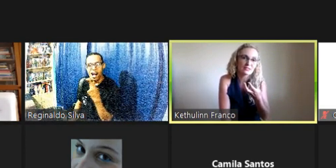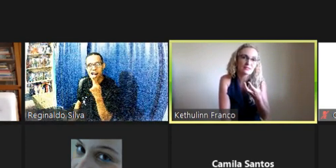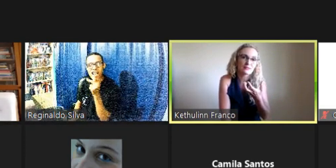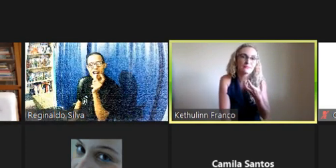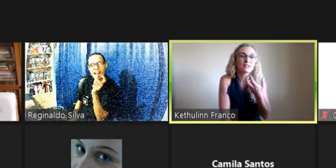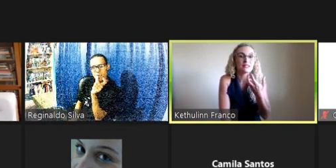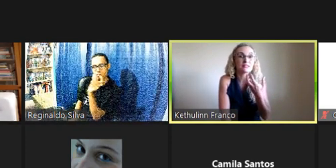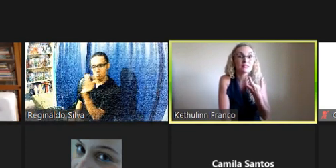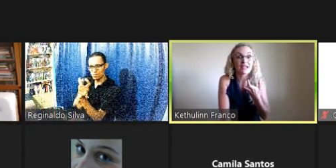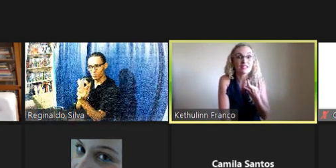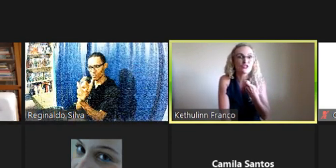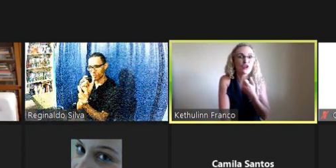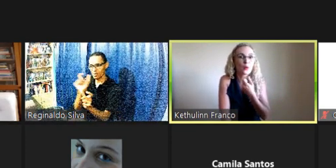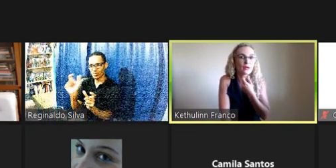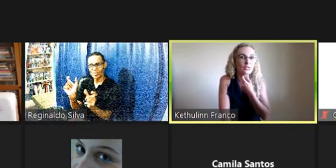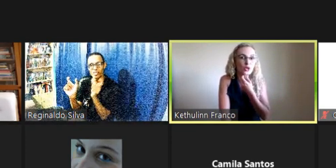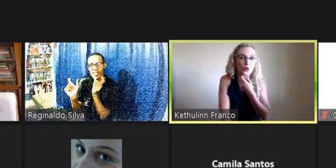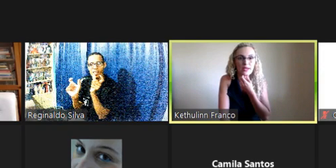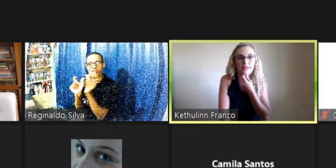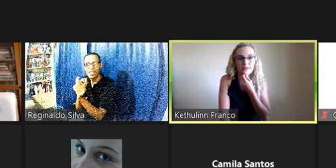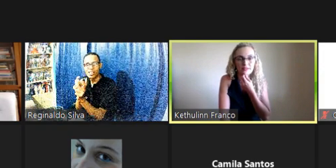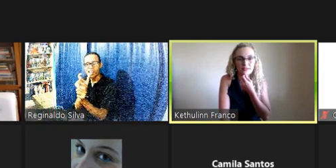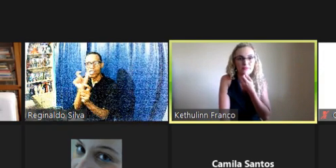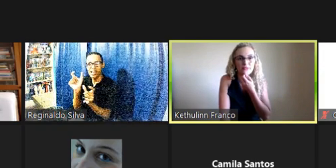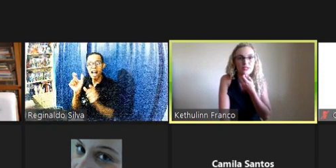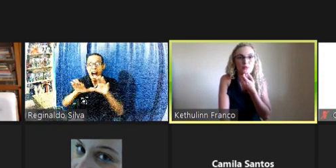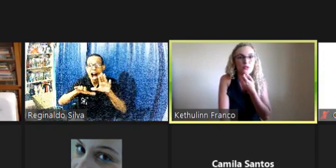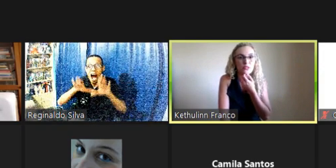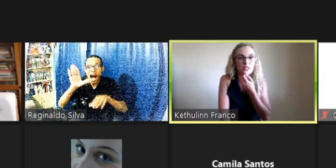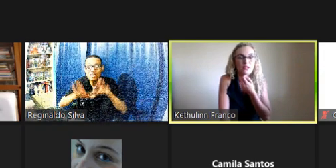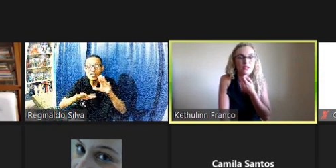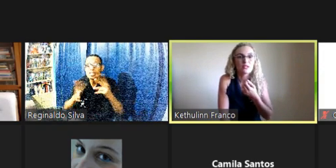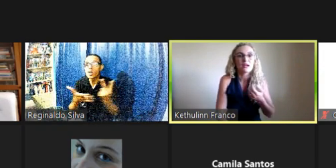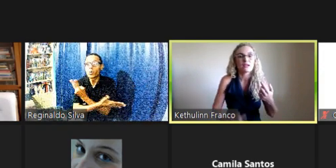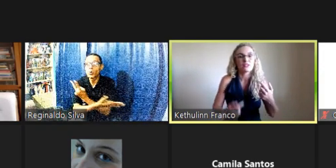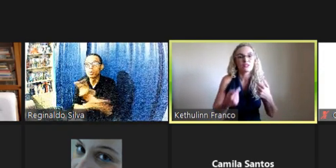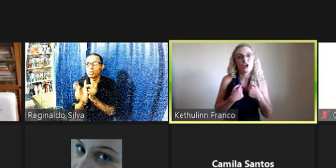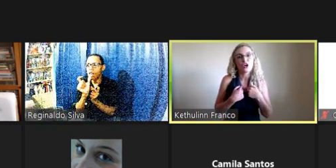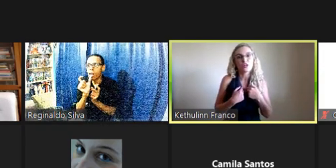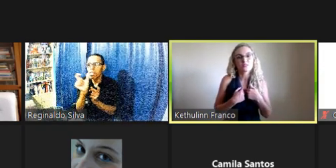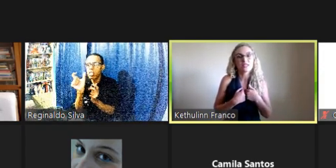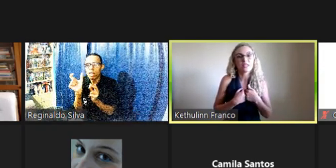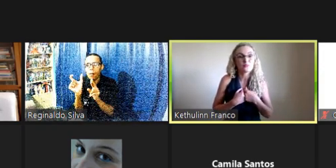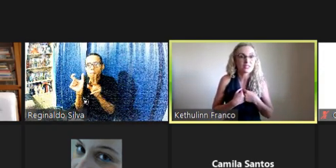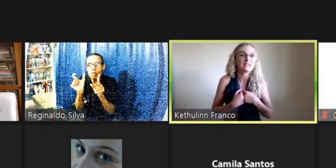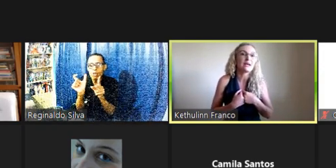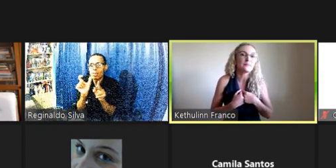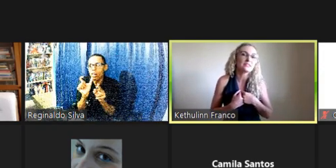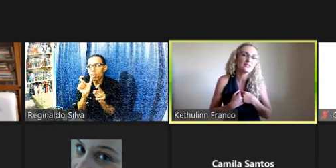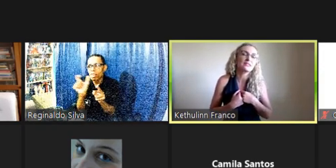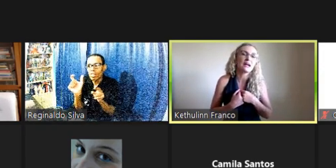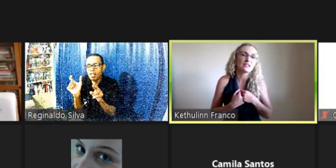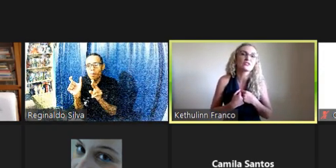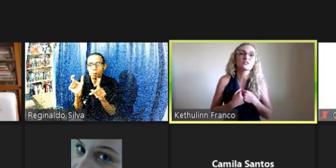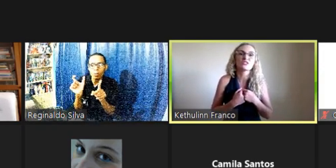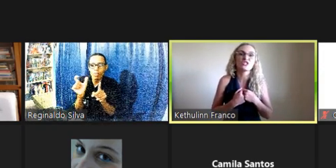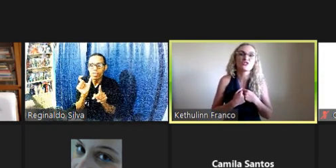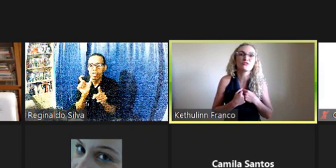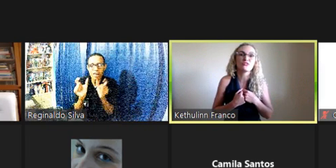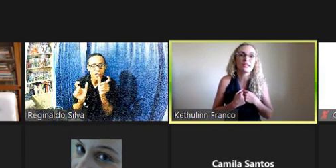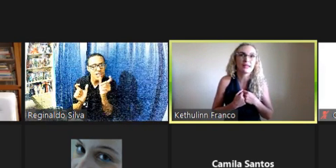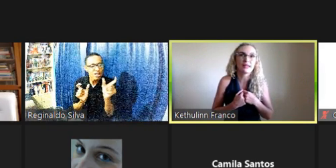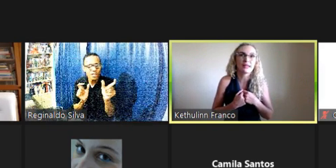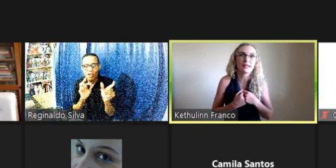vezes, elas saem de forma incorreta. Por quê? Nós temos a capacidade, se a